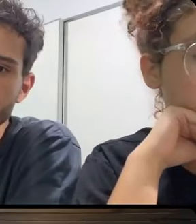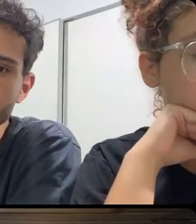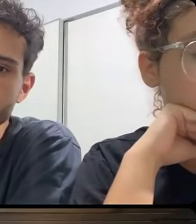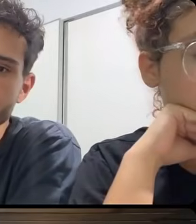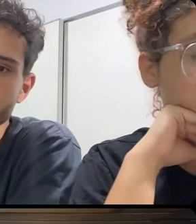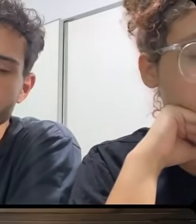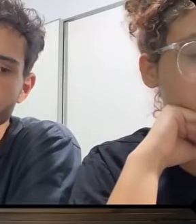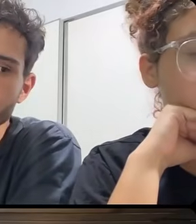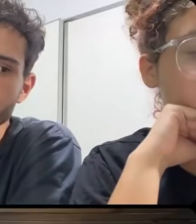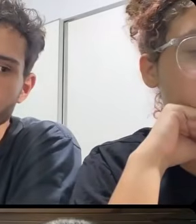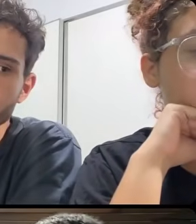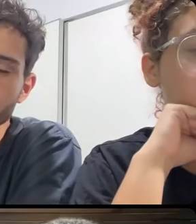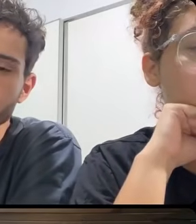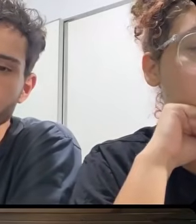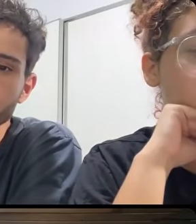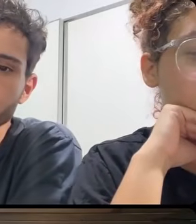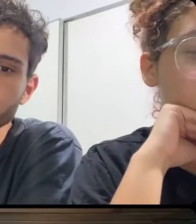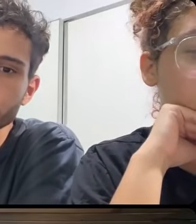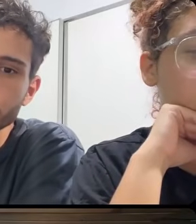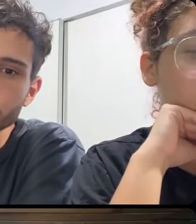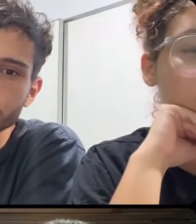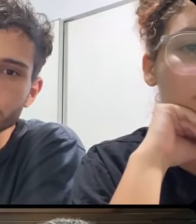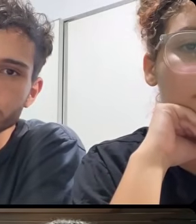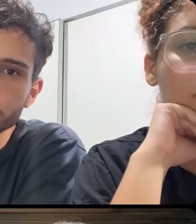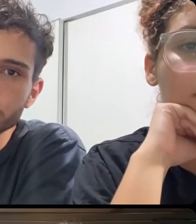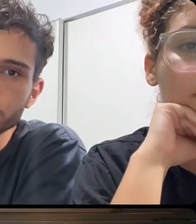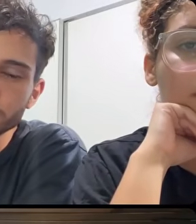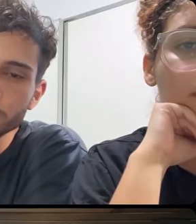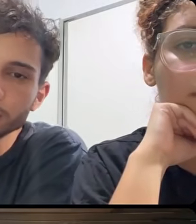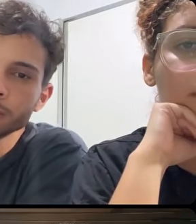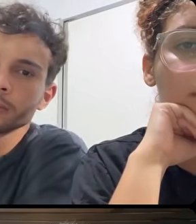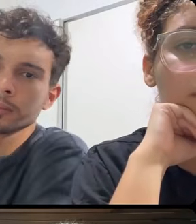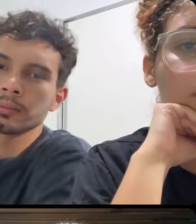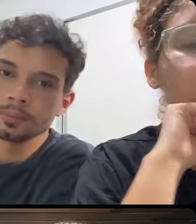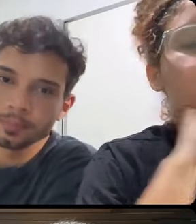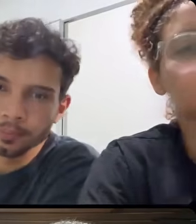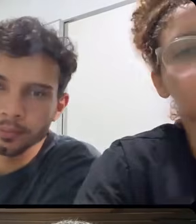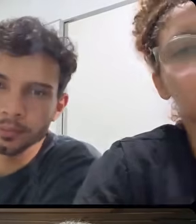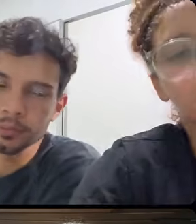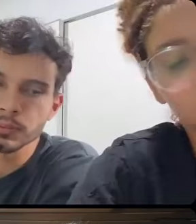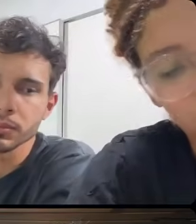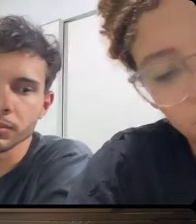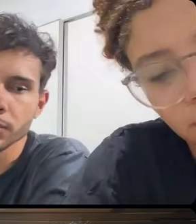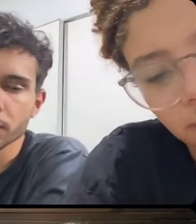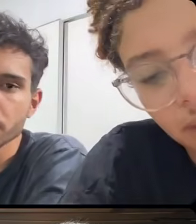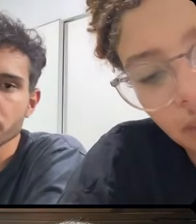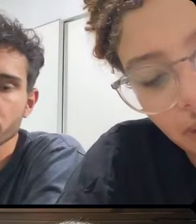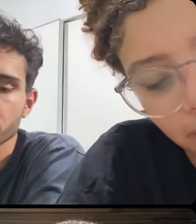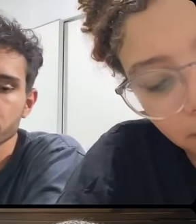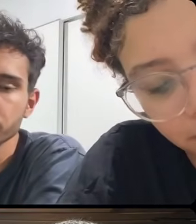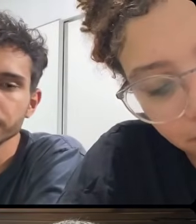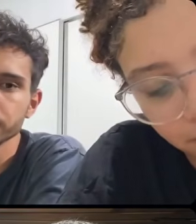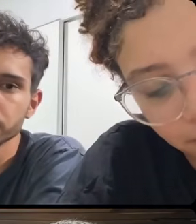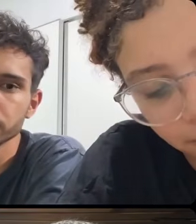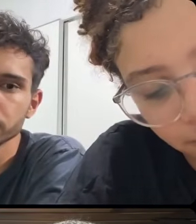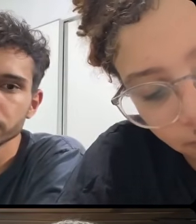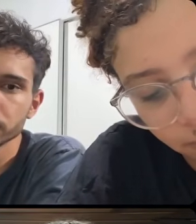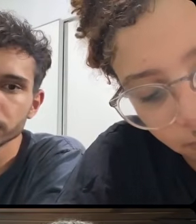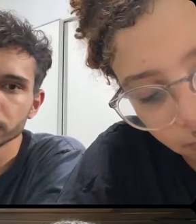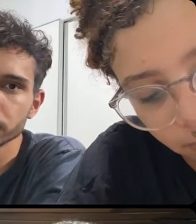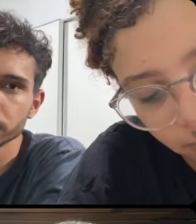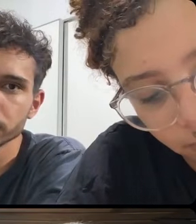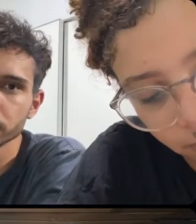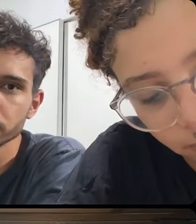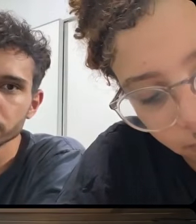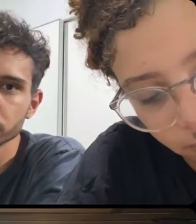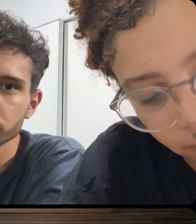né? E você está colocando aqui na fronteira. Acho muito lindo, né? Que Deus venha estar abençoando vocês, abençoando os desenhos, as artes,